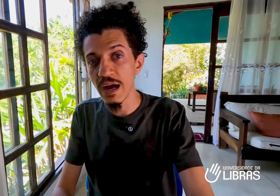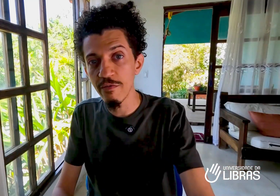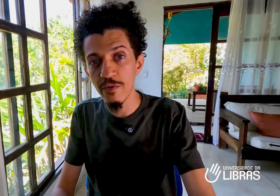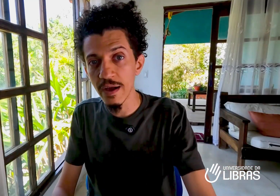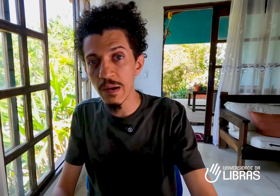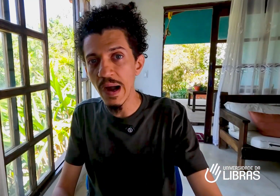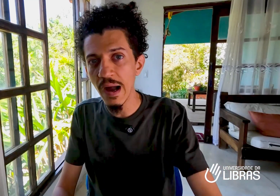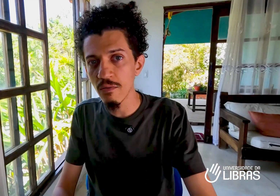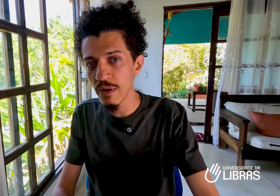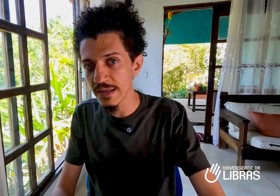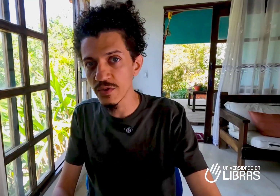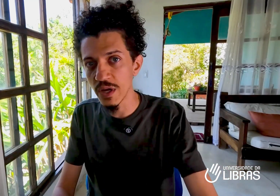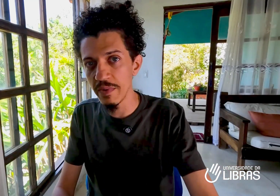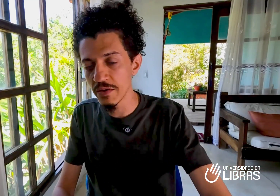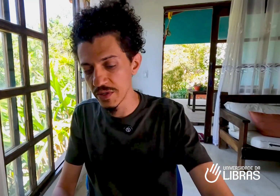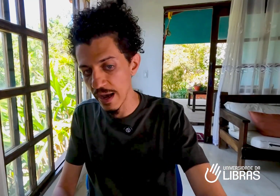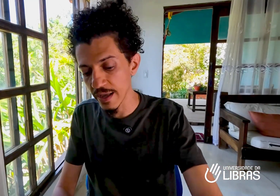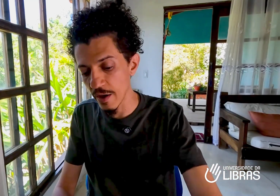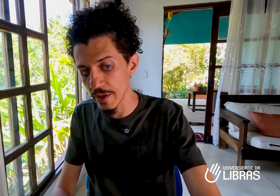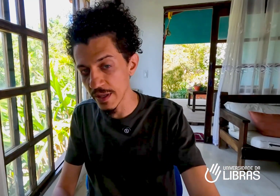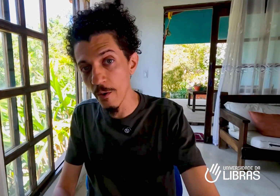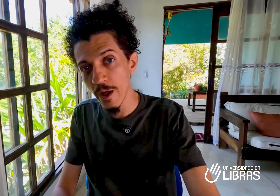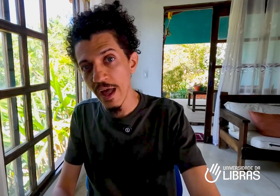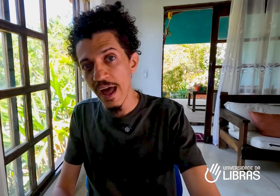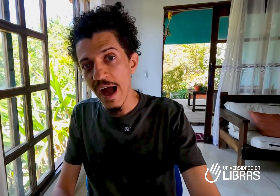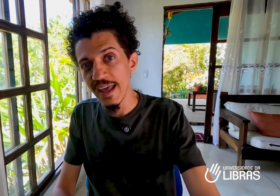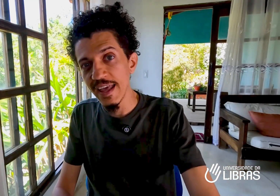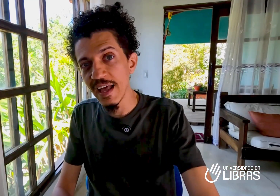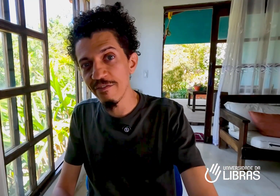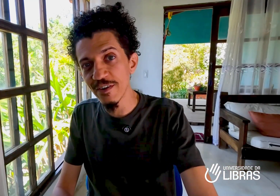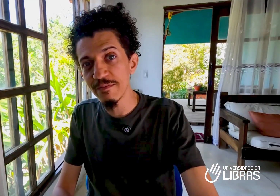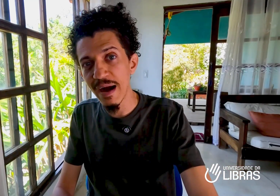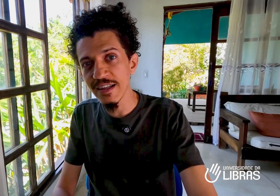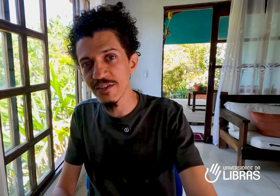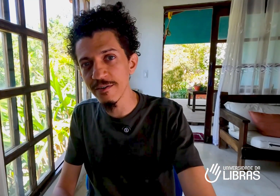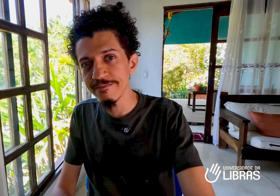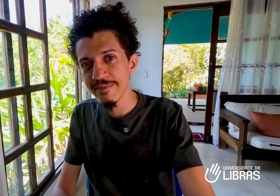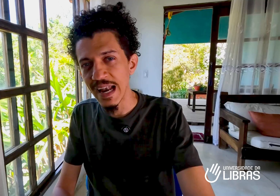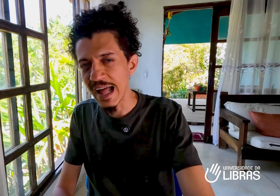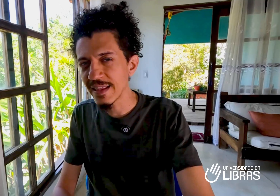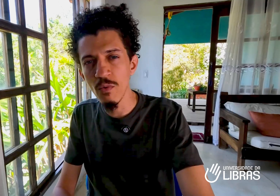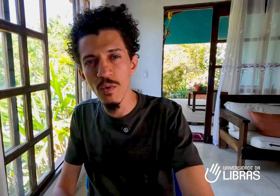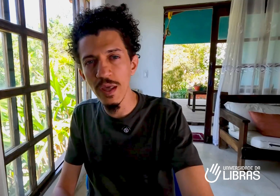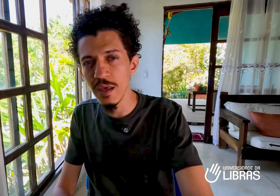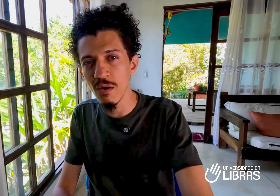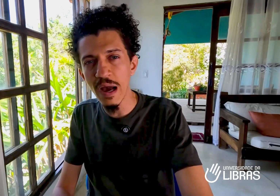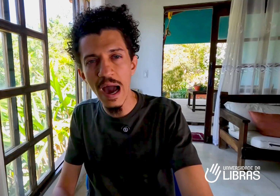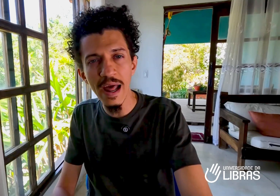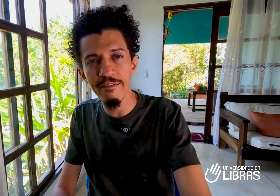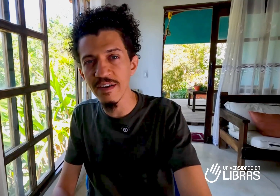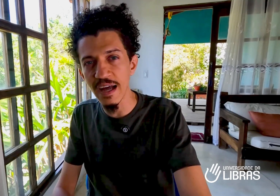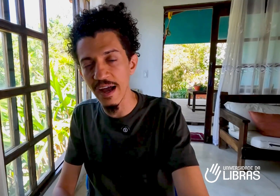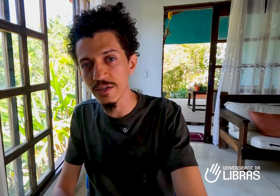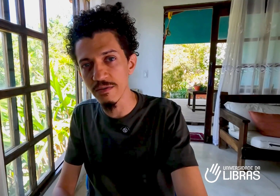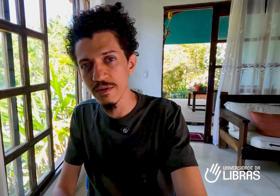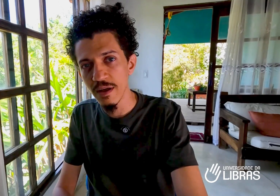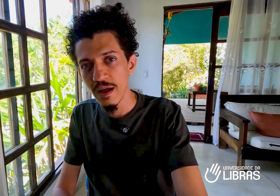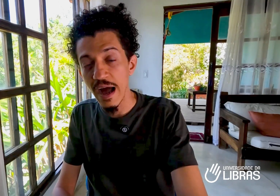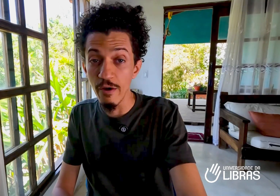fui acampar com um casal de amigos, eu e Raquel e tal, aí ele falou assim, Madison, lá tem um rio, cara, é fantástico. Aí eu fui